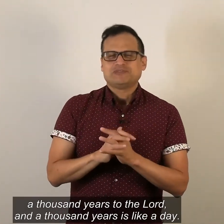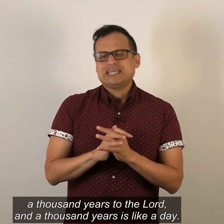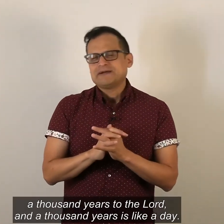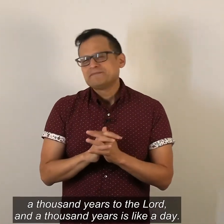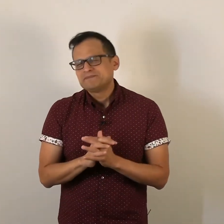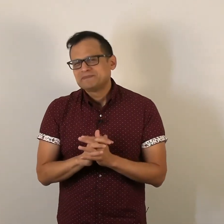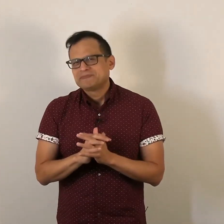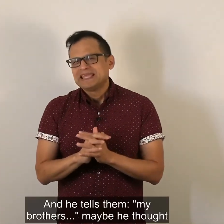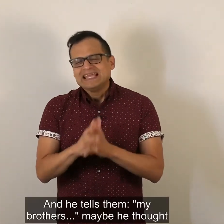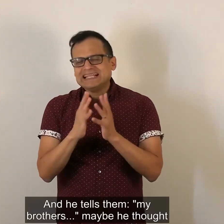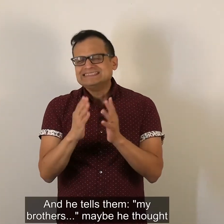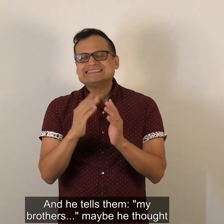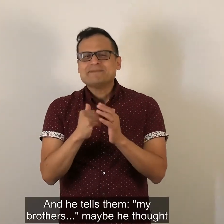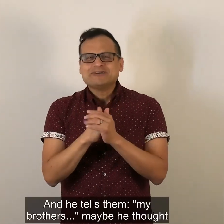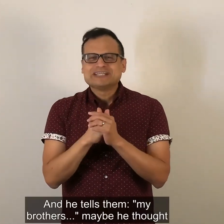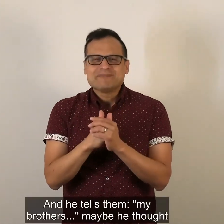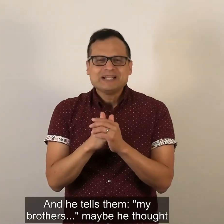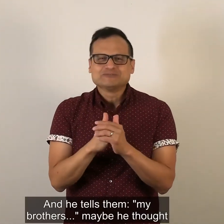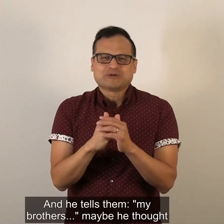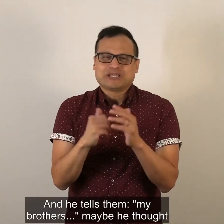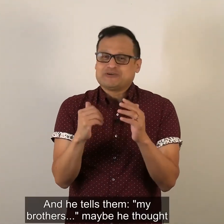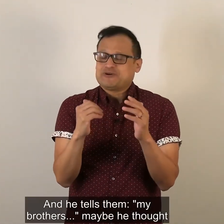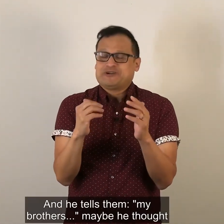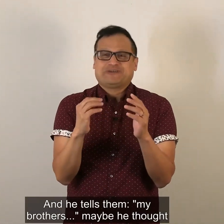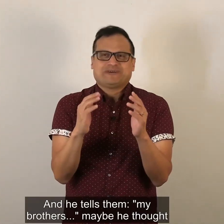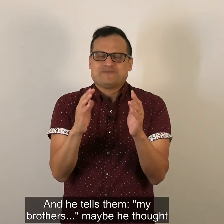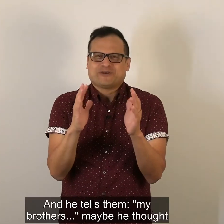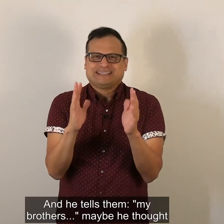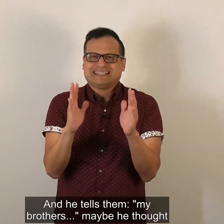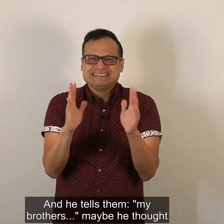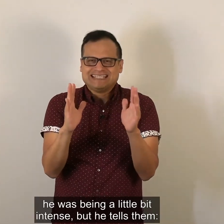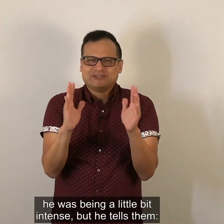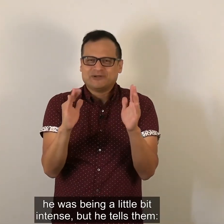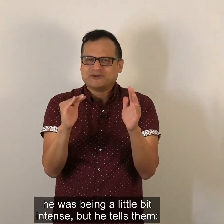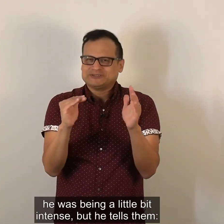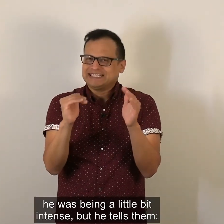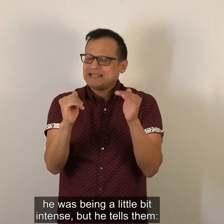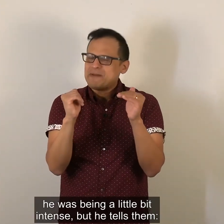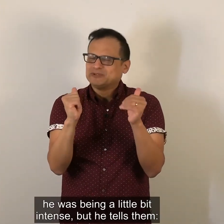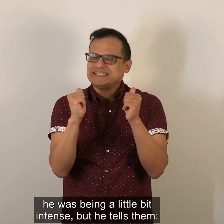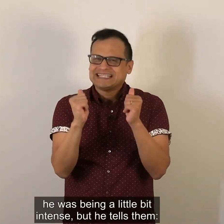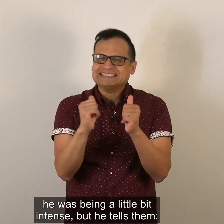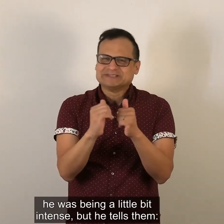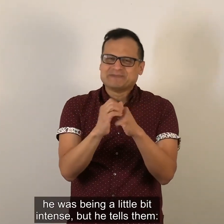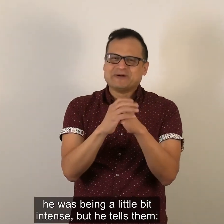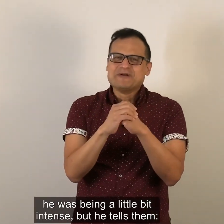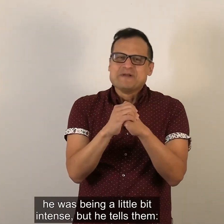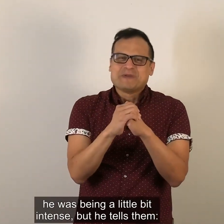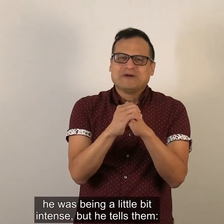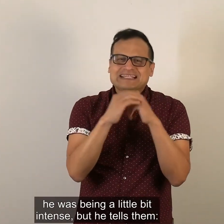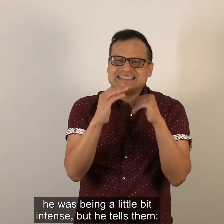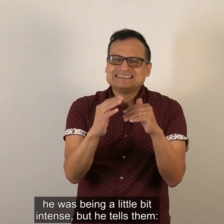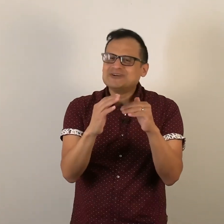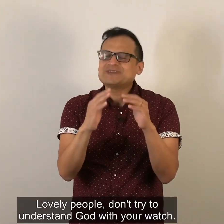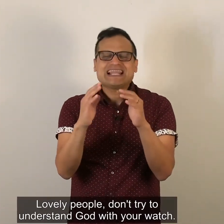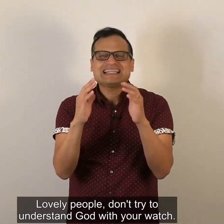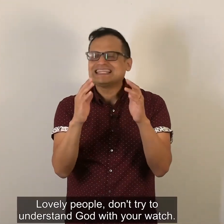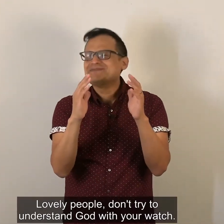día. Y les dice amados hermanos, porque yo creo que como que está diciendo, bueno, yo sé que ya me puse intenso, pero les dice, no traten de